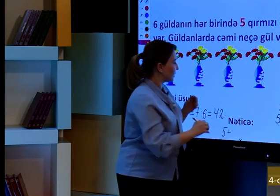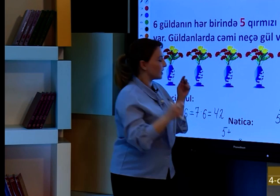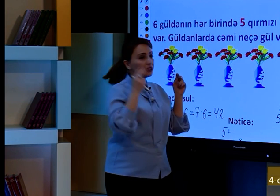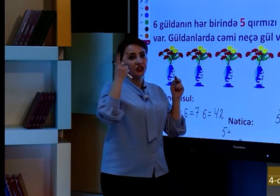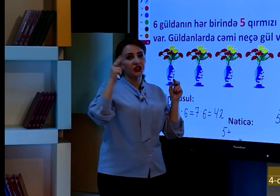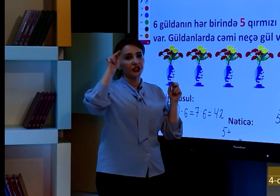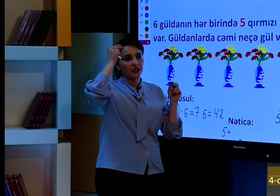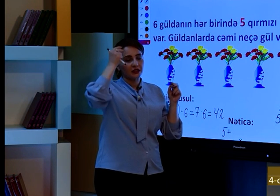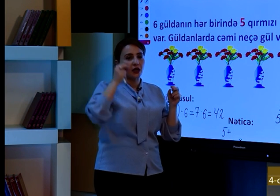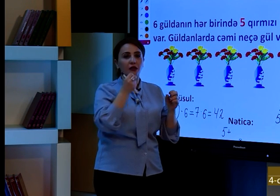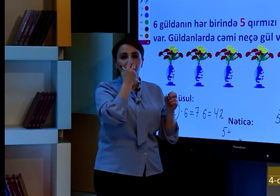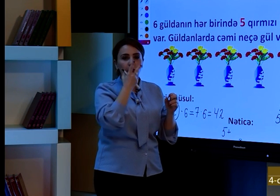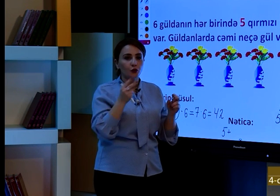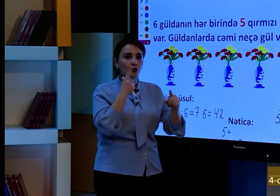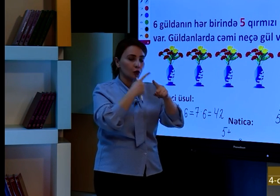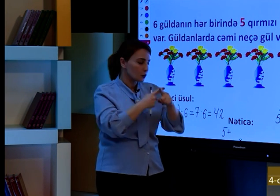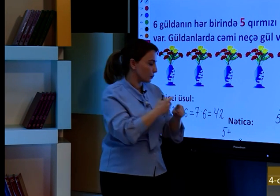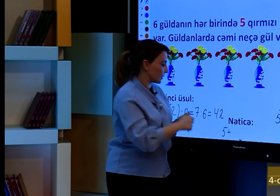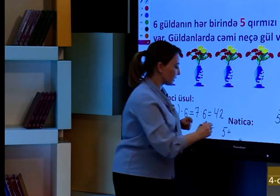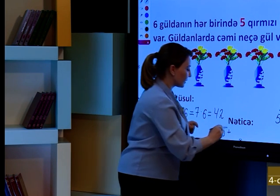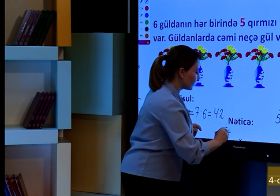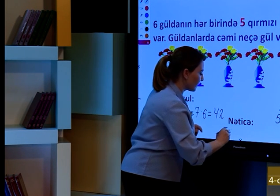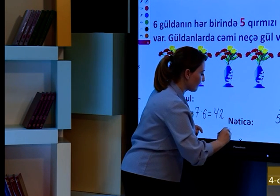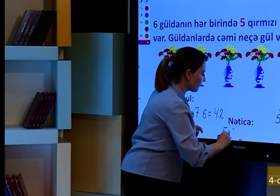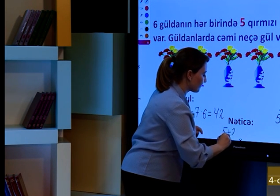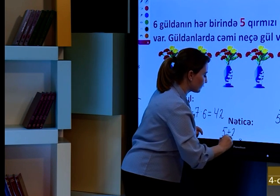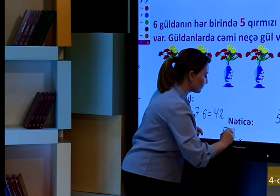üstəgəl 2 sarı gülü toplayaraq